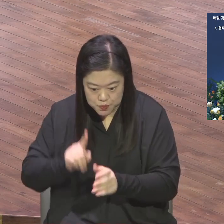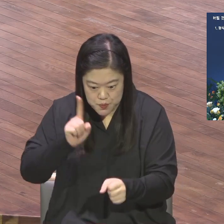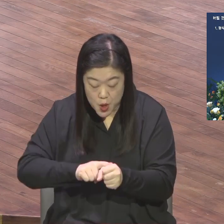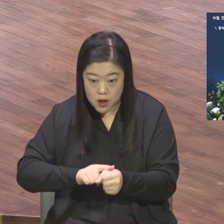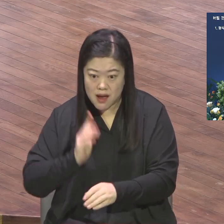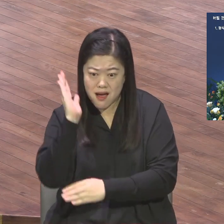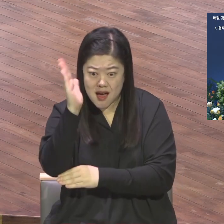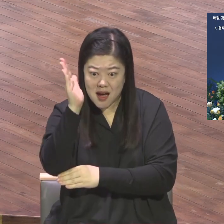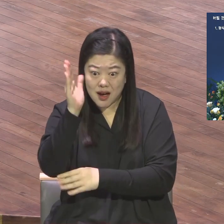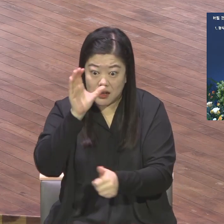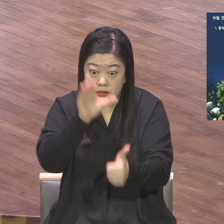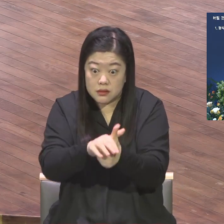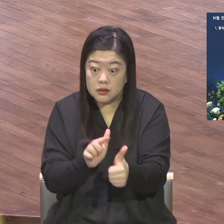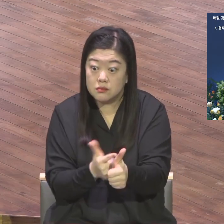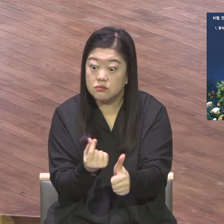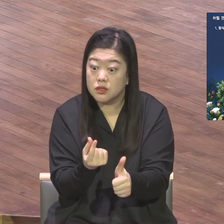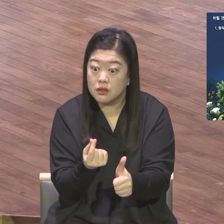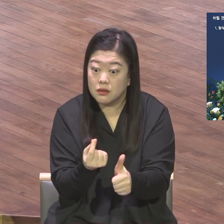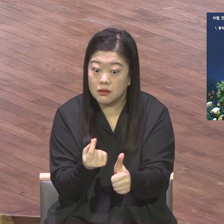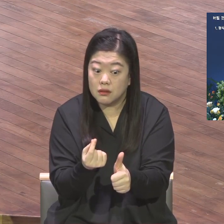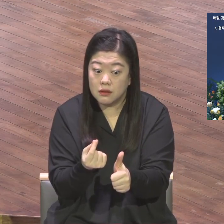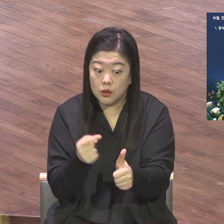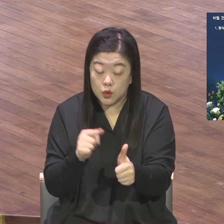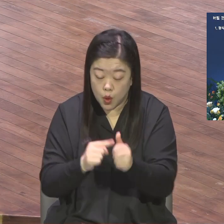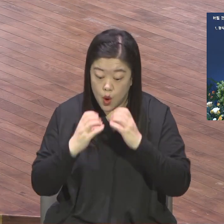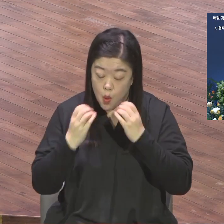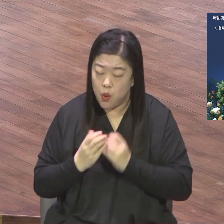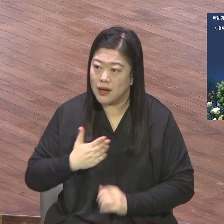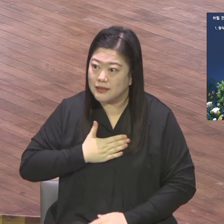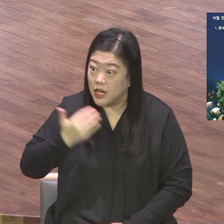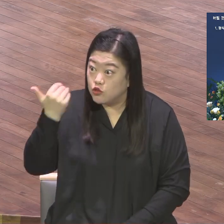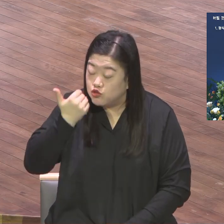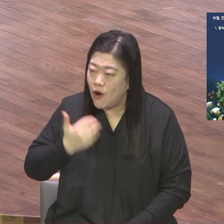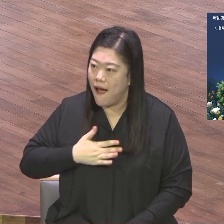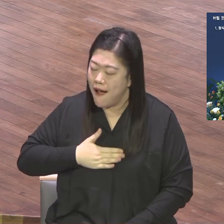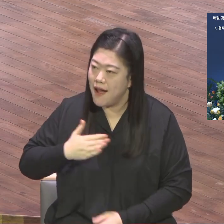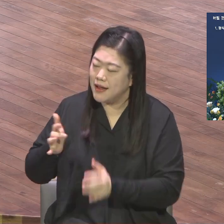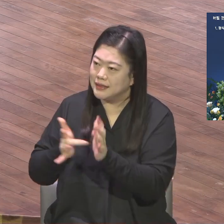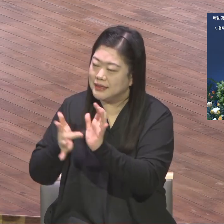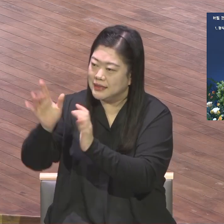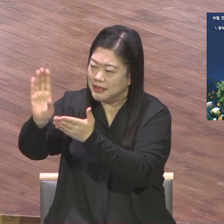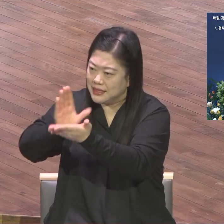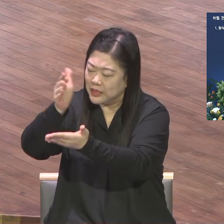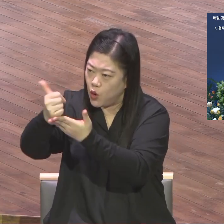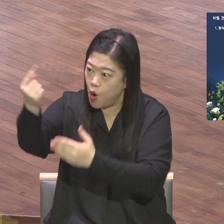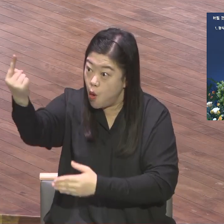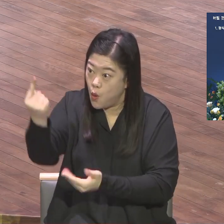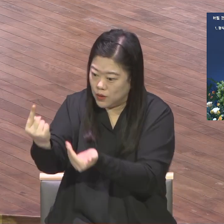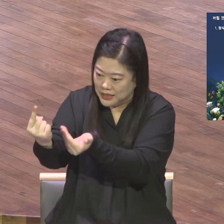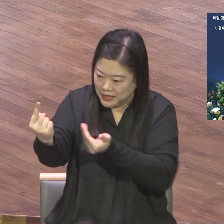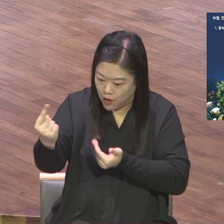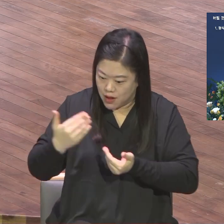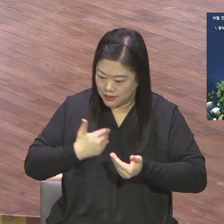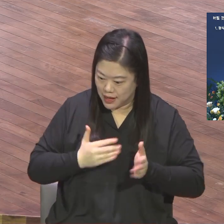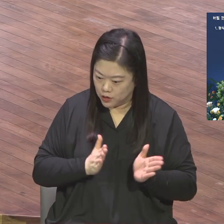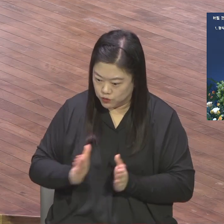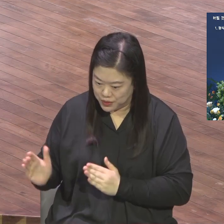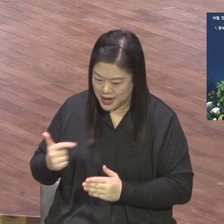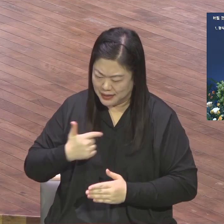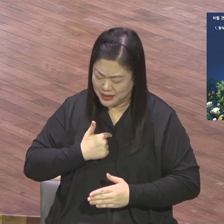세례요한도 하나님께서 주신 이 미션을 충실하게 감당했습니다. 자신을 철저하게